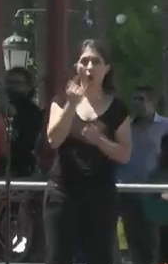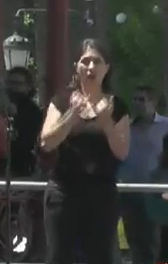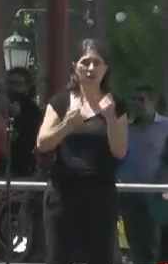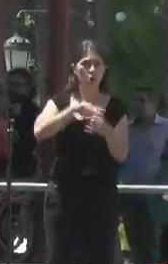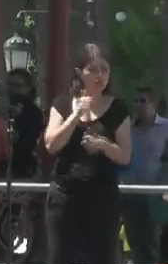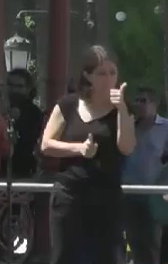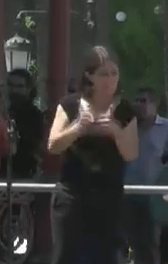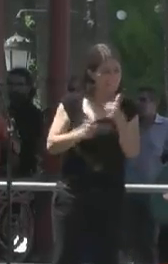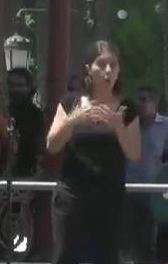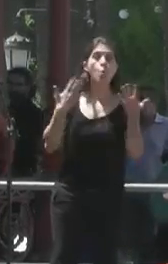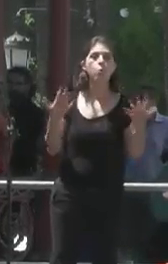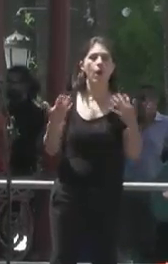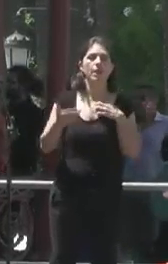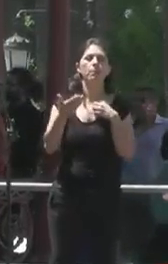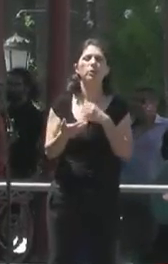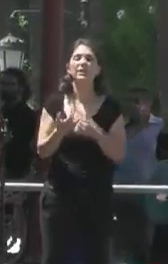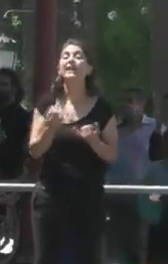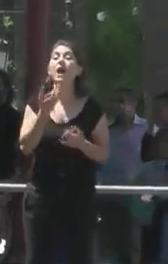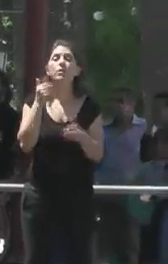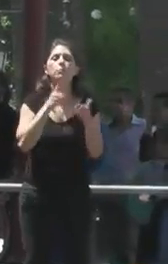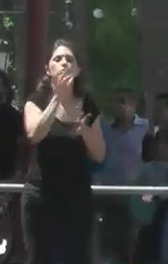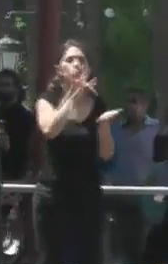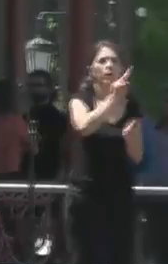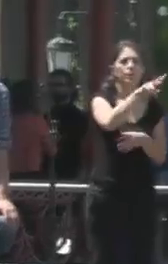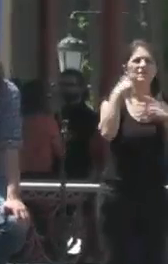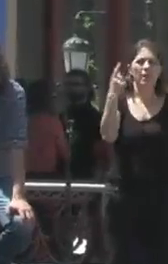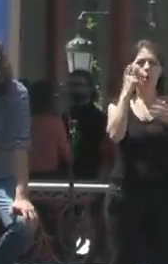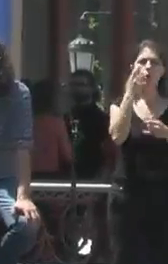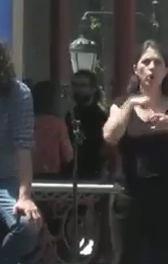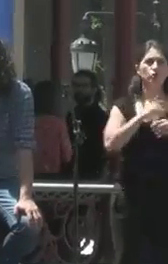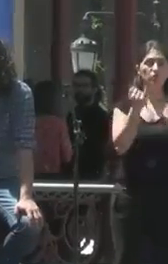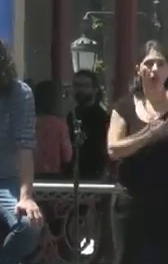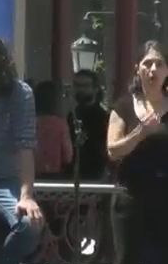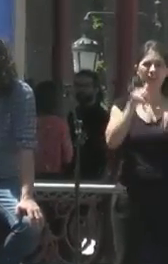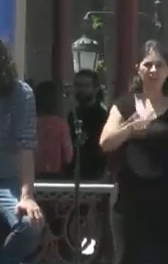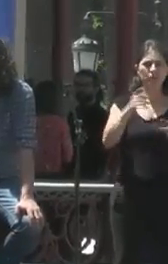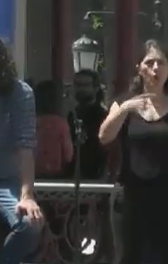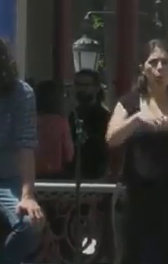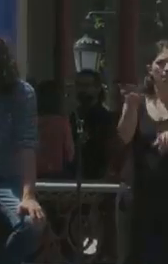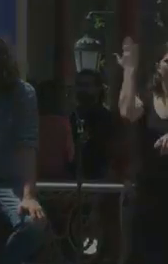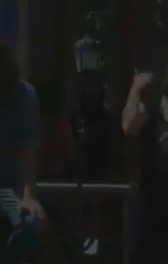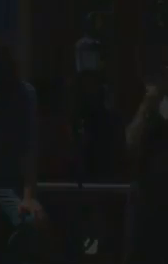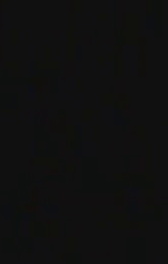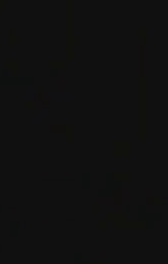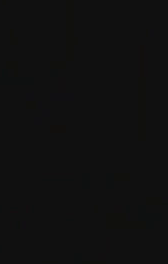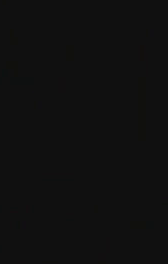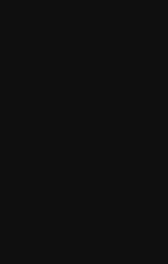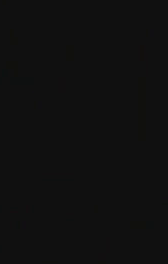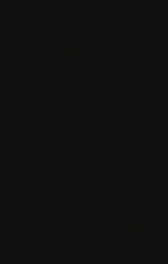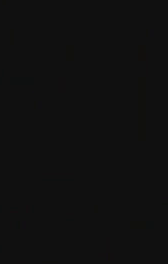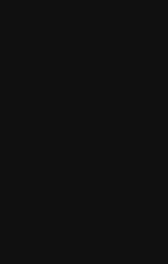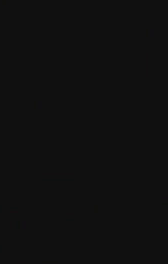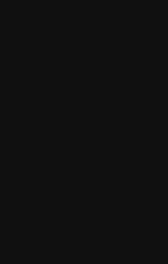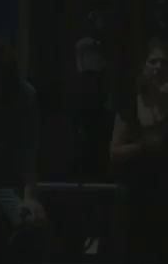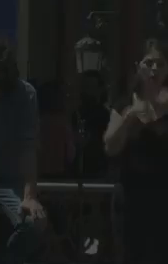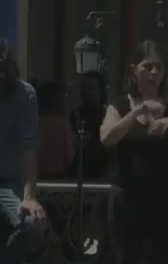nuestro momento. Fundamentalmente, el día 26 de junio tenemos un referéndum entre el pasado y el futuro. Tenemos un referéndum entre